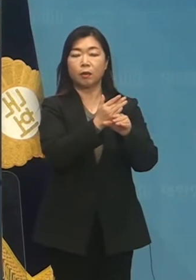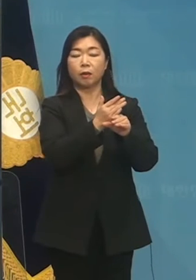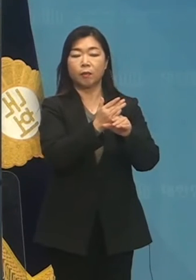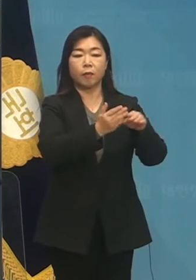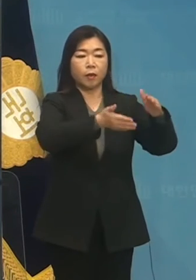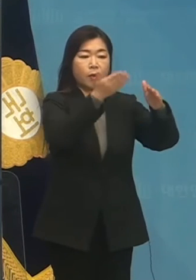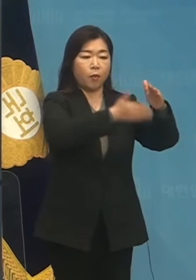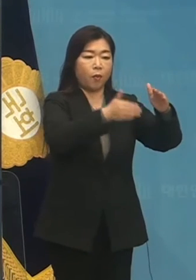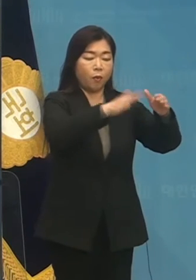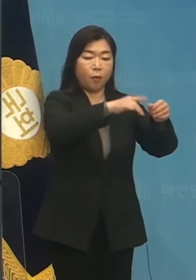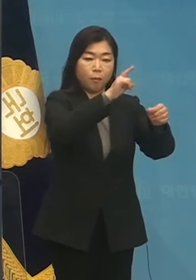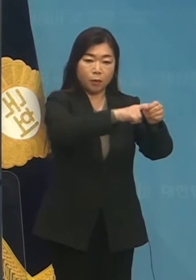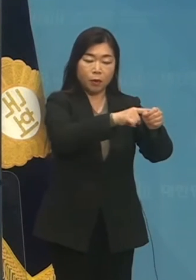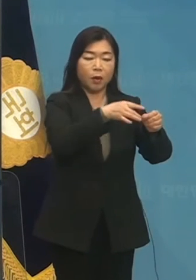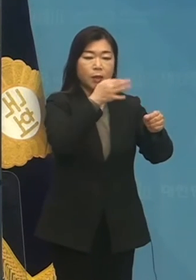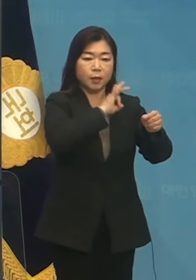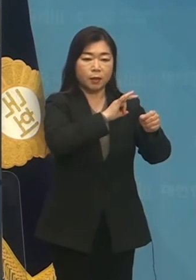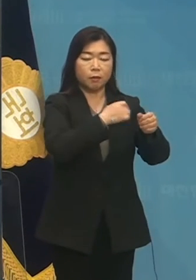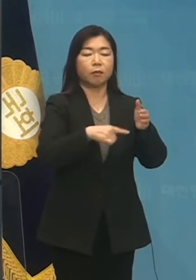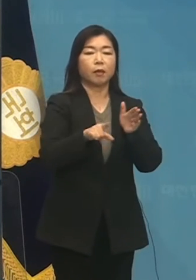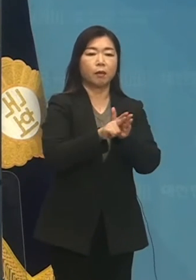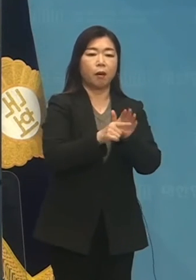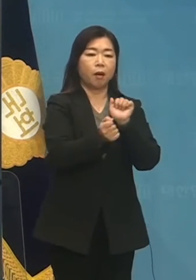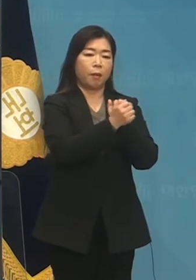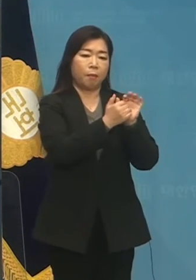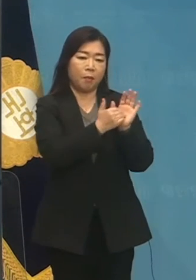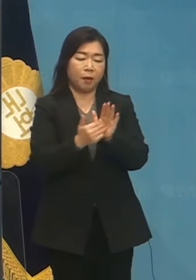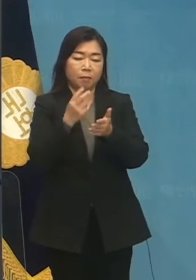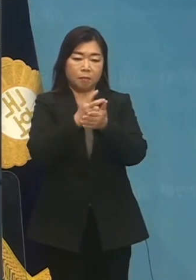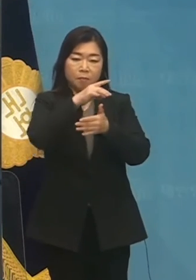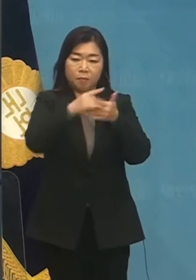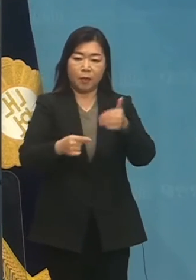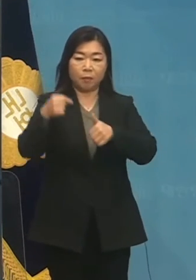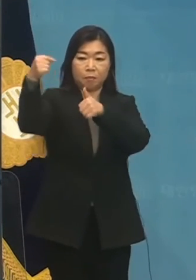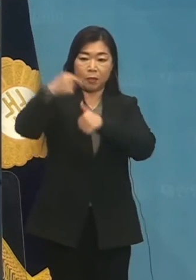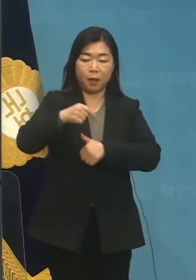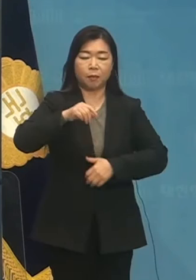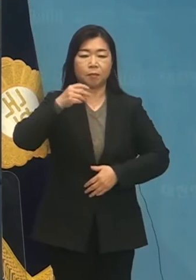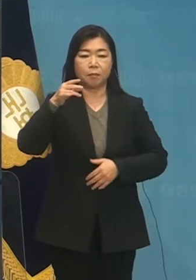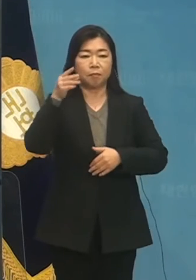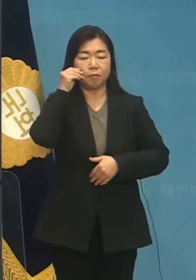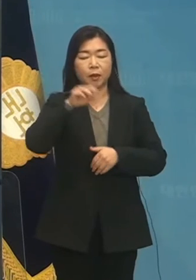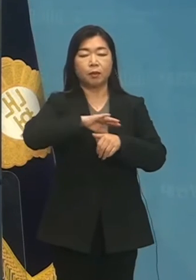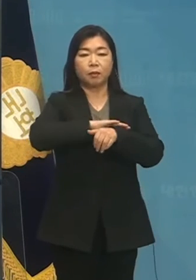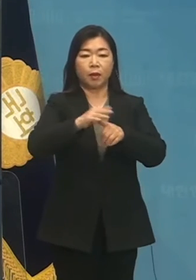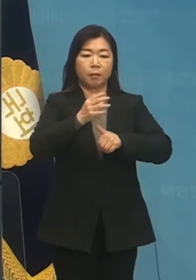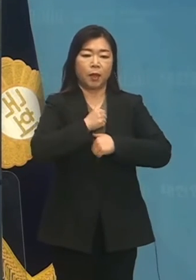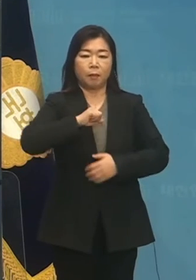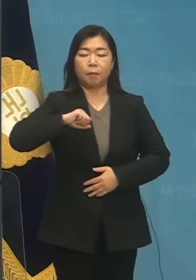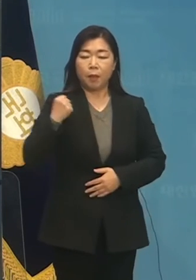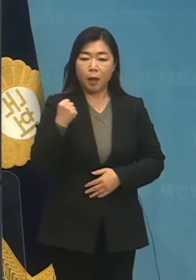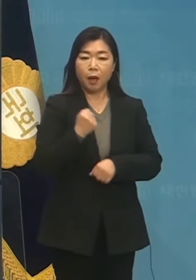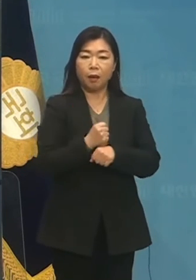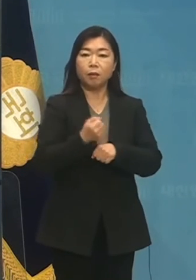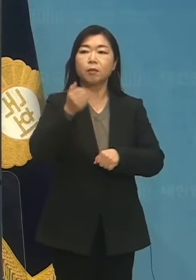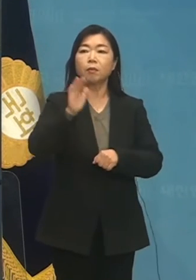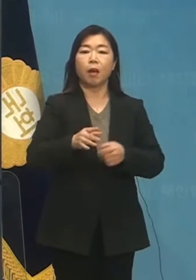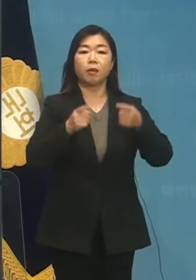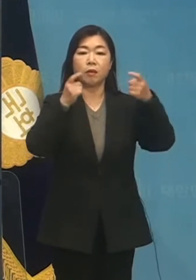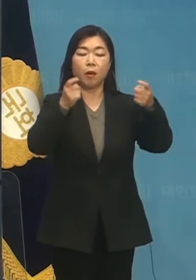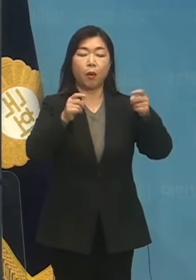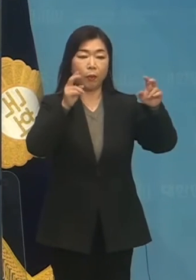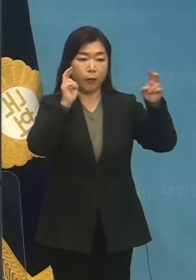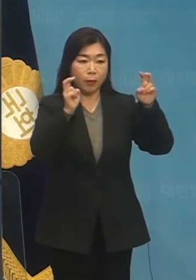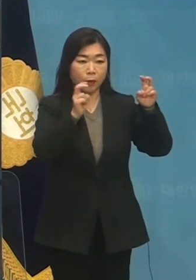공공의 이익을 위해 방역수칙을 지키고 정부의 지침을 성실히 이행했습니다. 근데